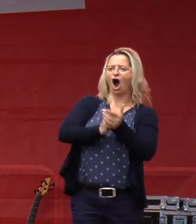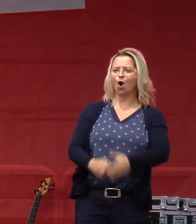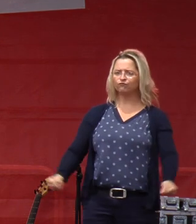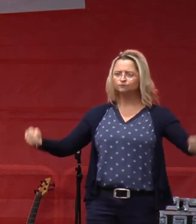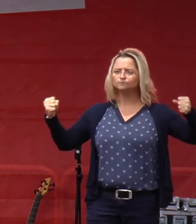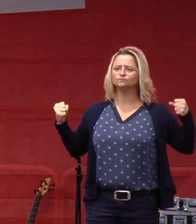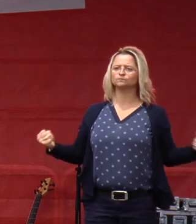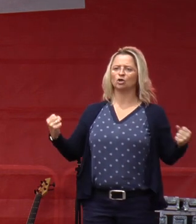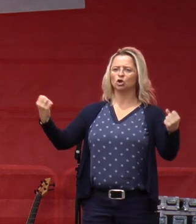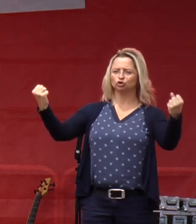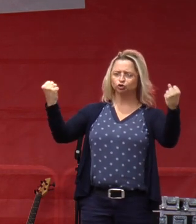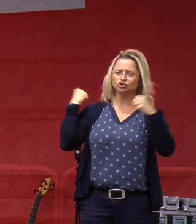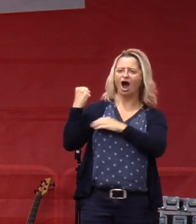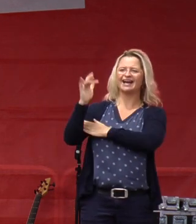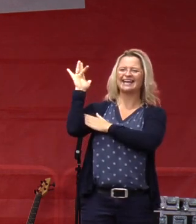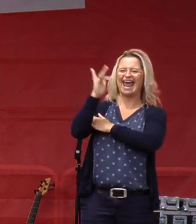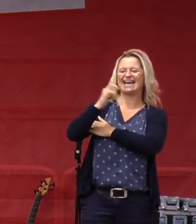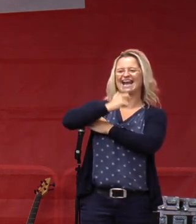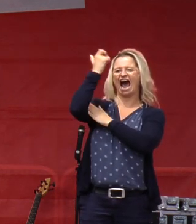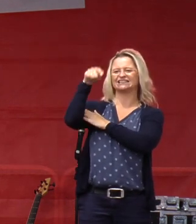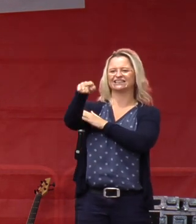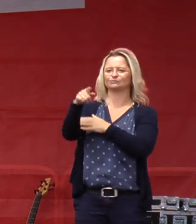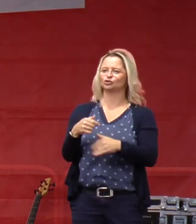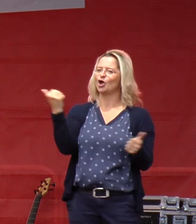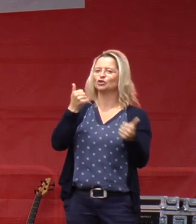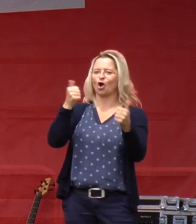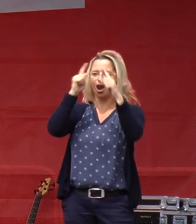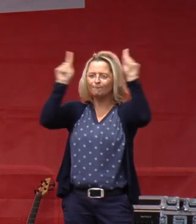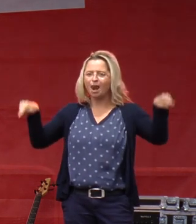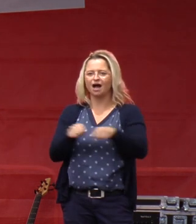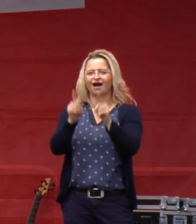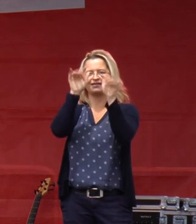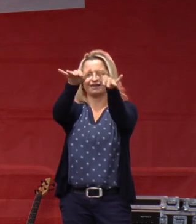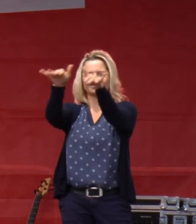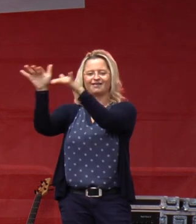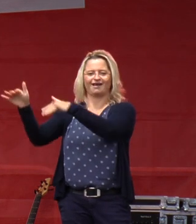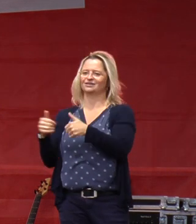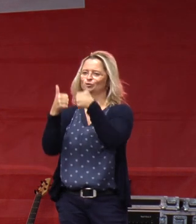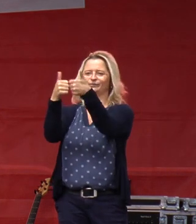Initiative. Schön, dass ihr diese Plakate mitgebracht habt.